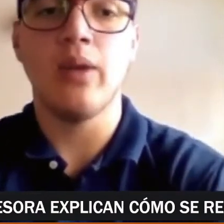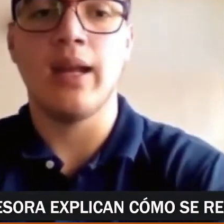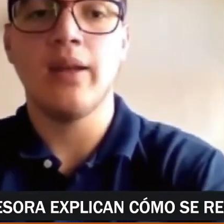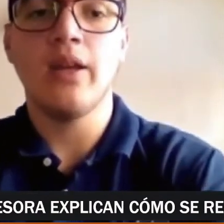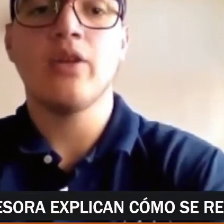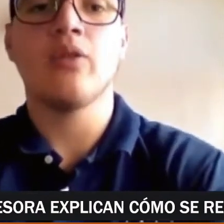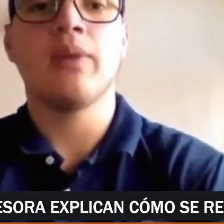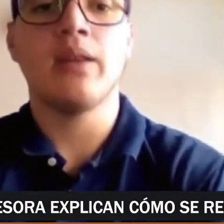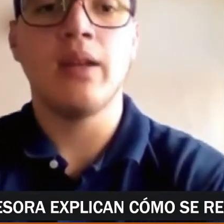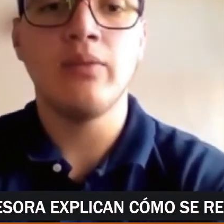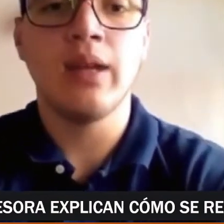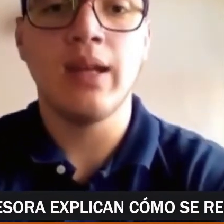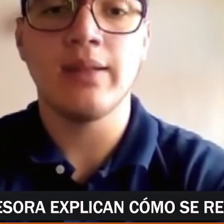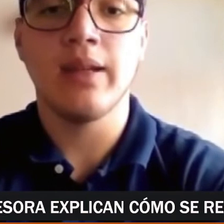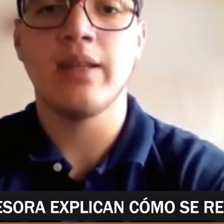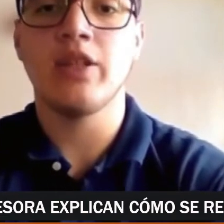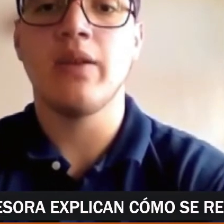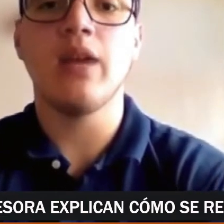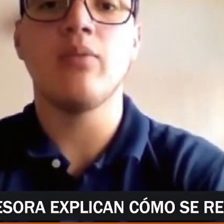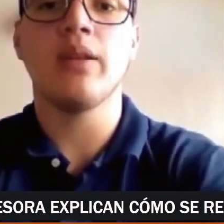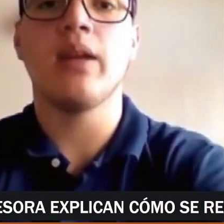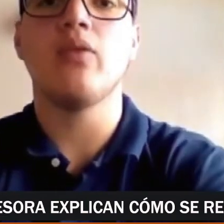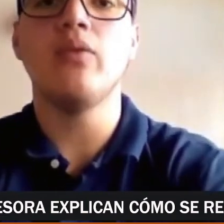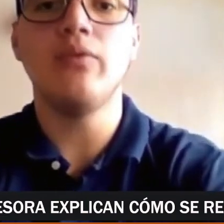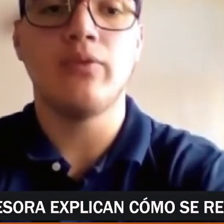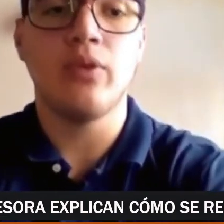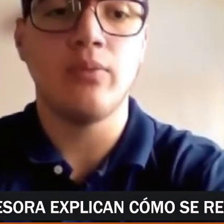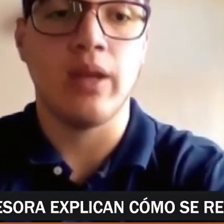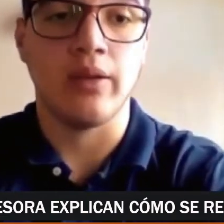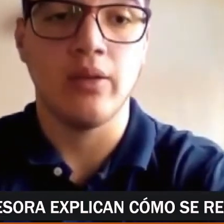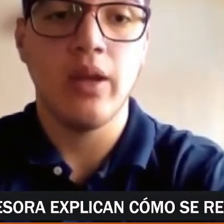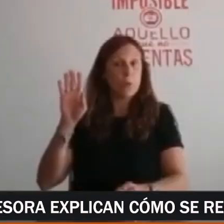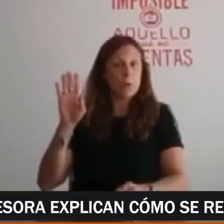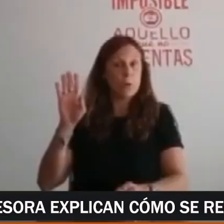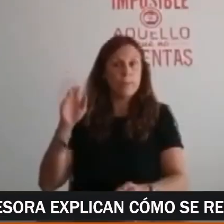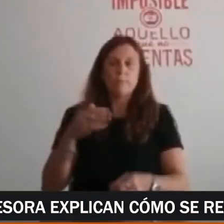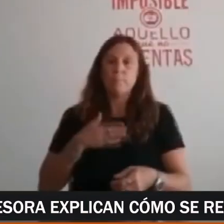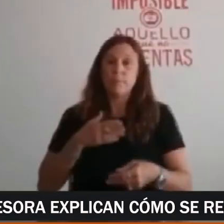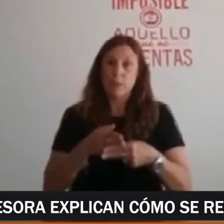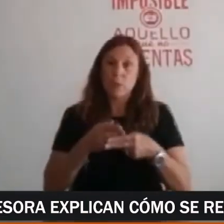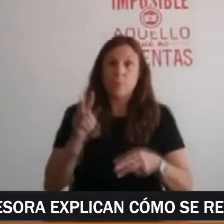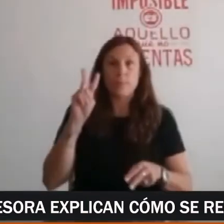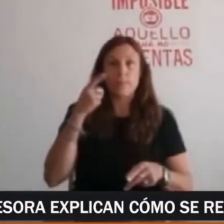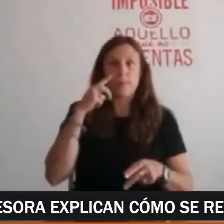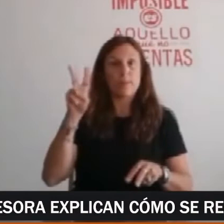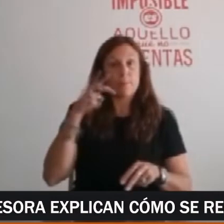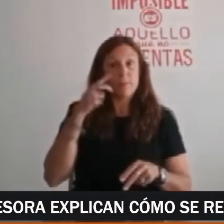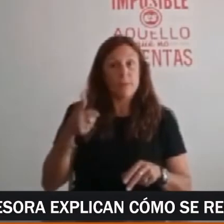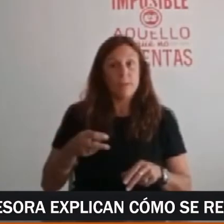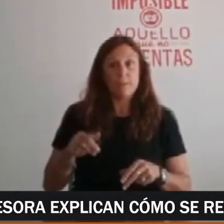escuela, compartirán un enlace que te llevará a completar un formulario. Hola, mi nombre